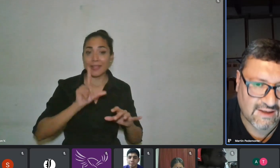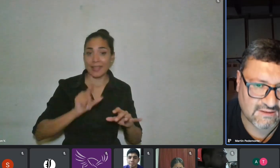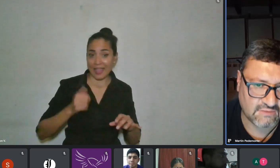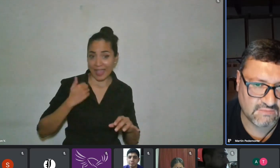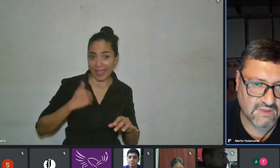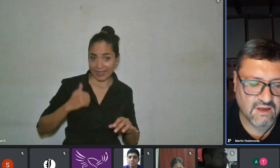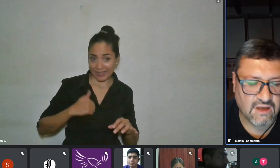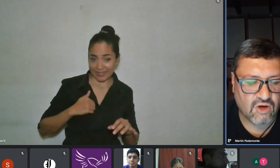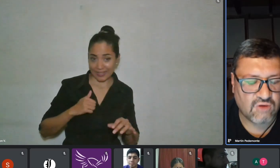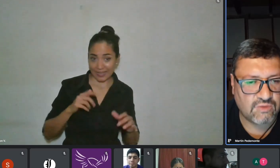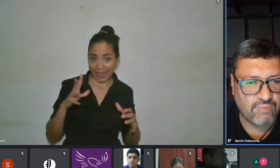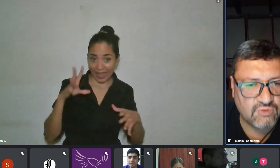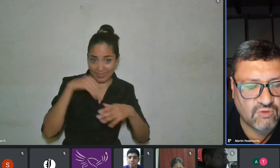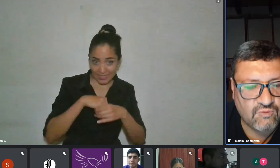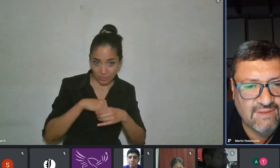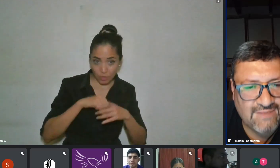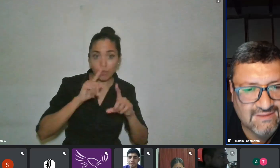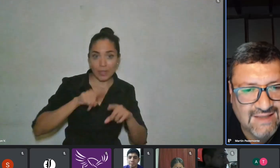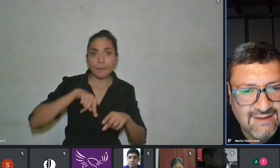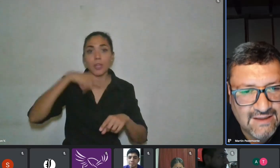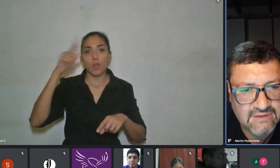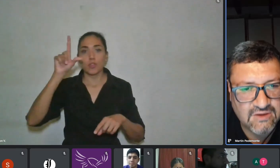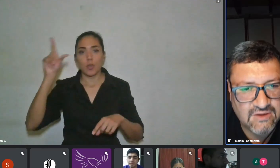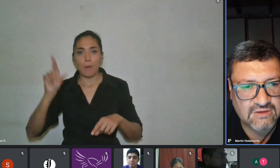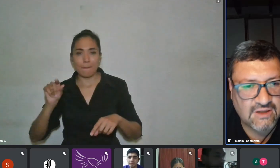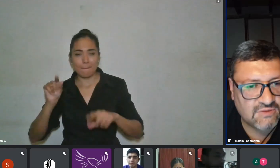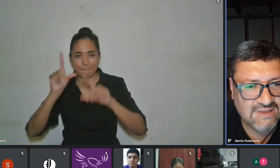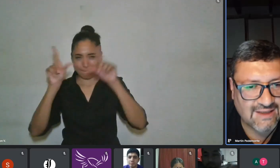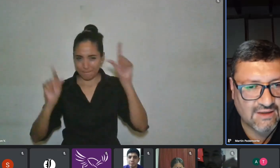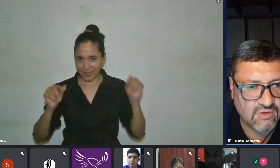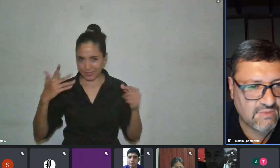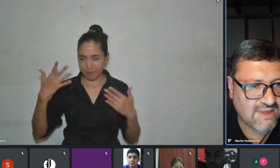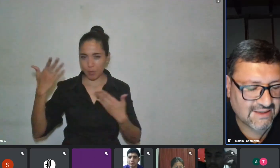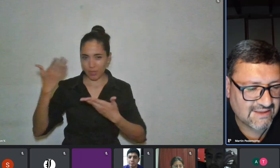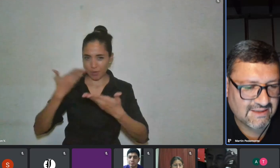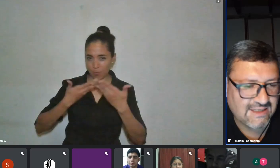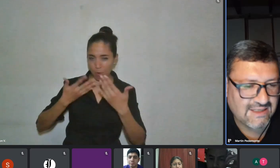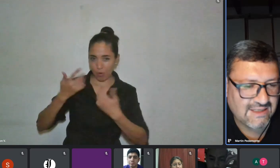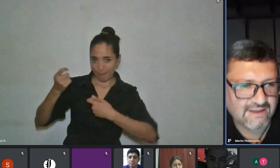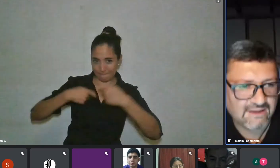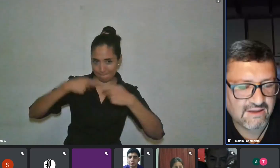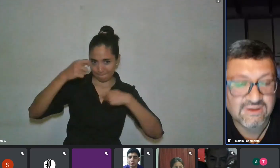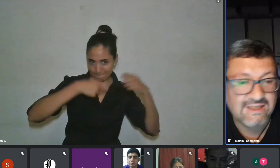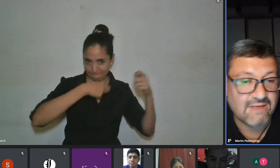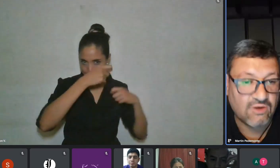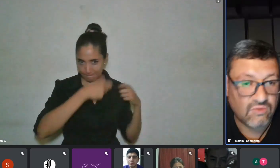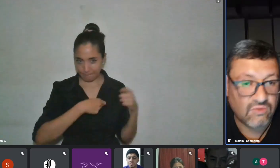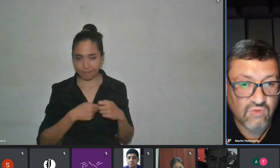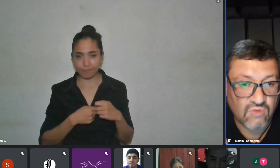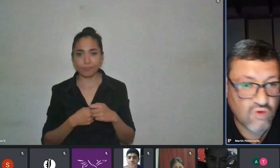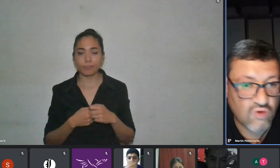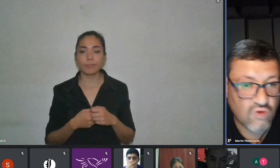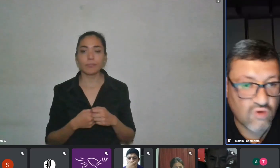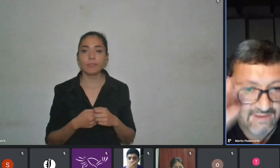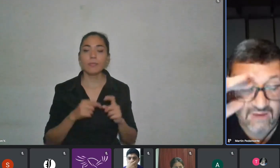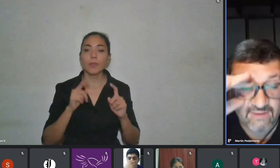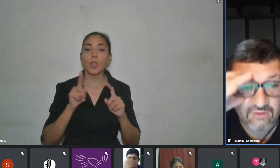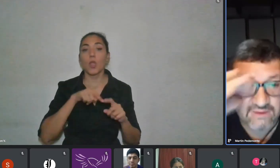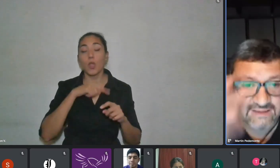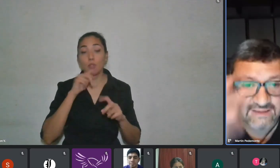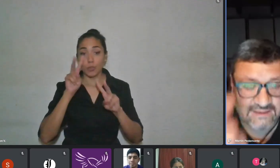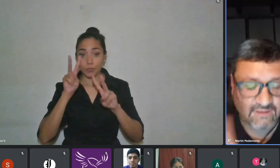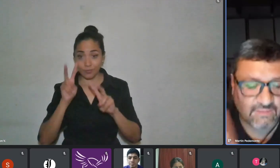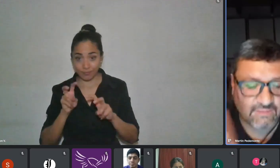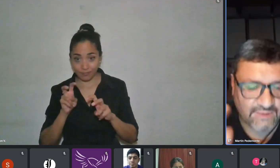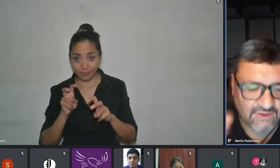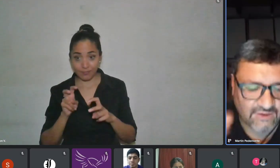con el resto. Otro punto fundamental de la teoría austríaca de la economía, que tiene que ver, no tiene que ver con uno de los puntos que habíamos